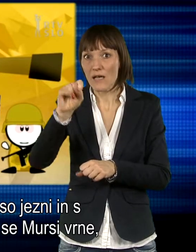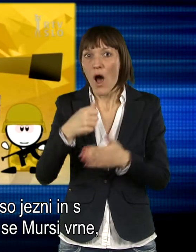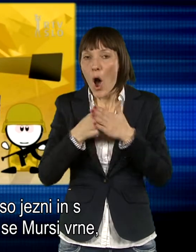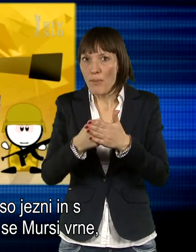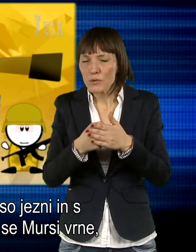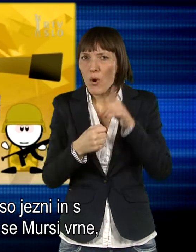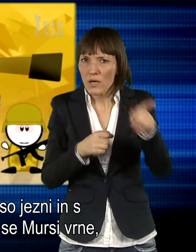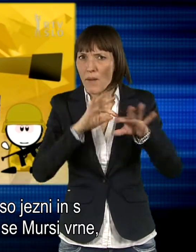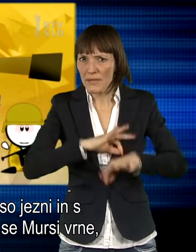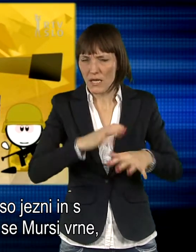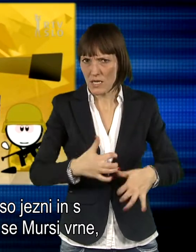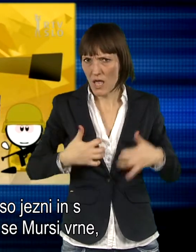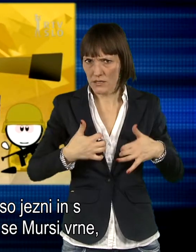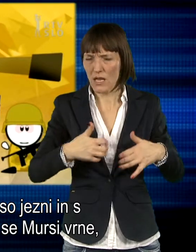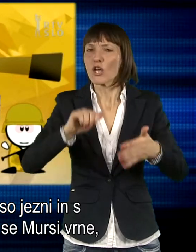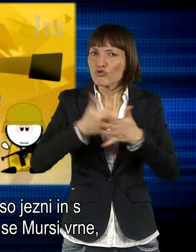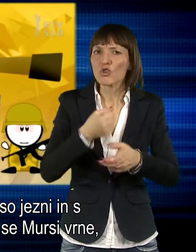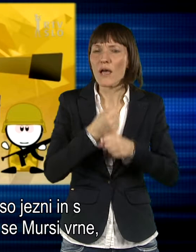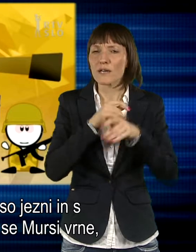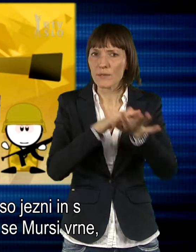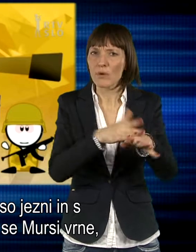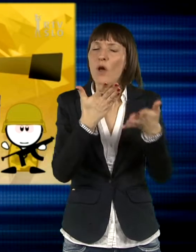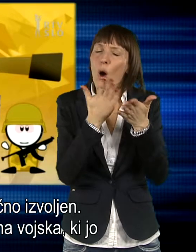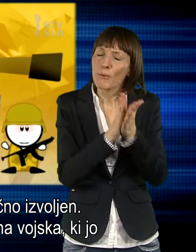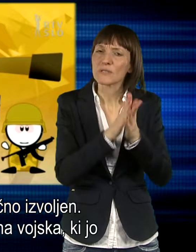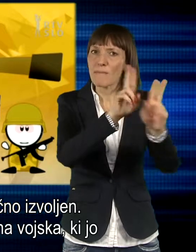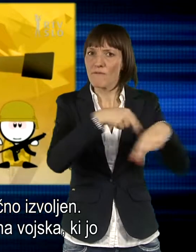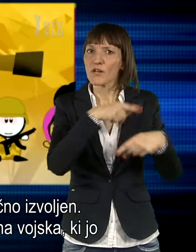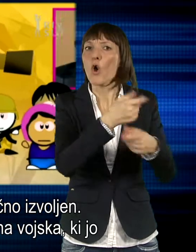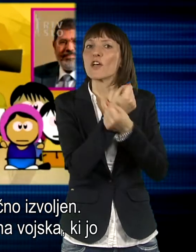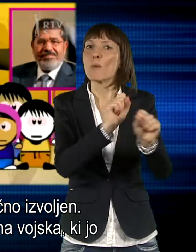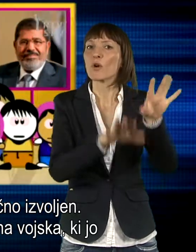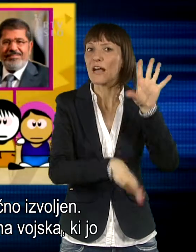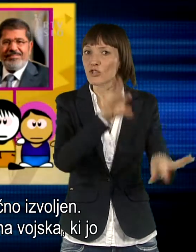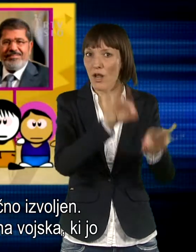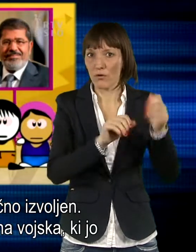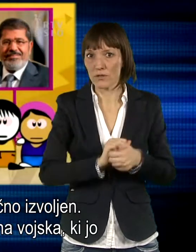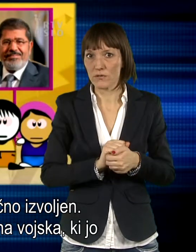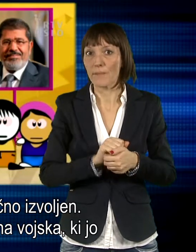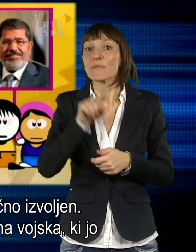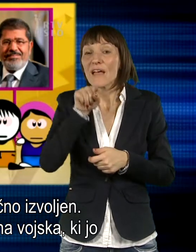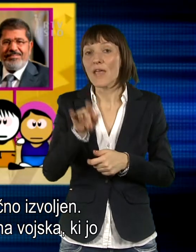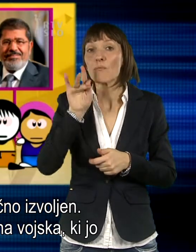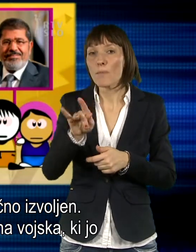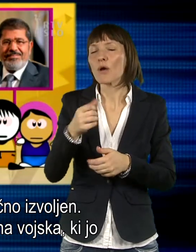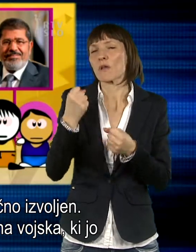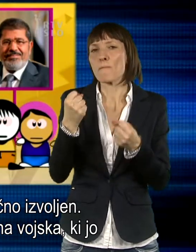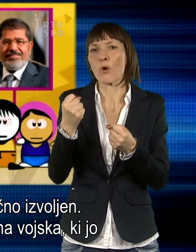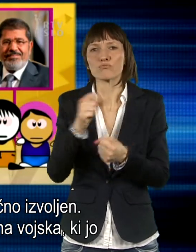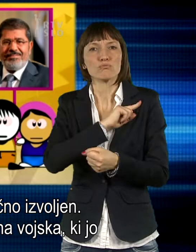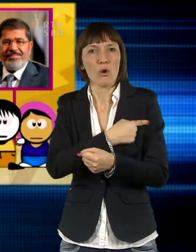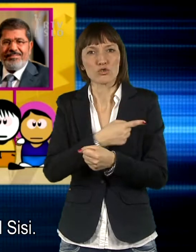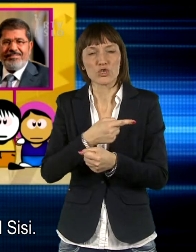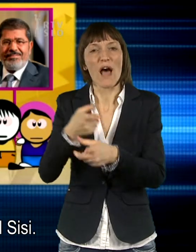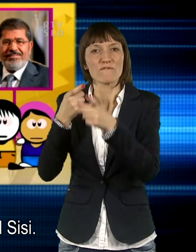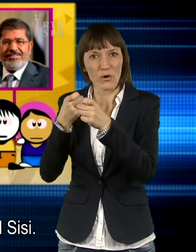Podporniki Mursija so jezni in s protesti zahtevajo, da se Mursi vrne, saj je bil demokratično izvoljen. Temu nasprotuje močna